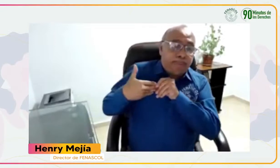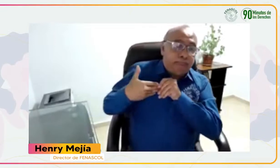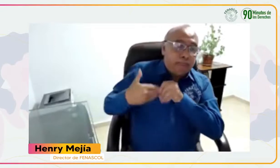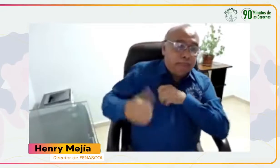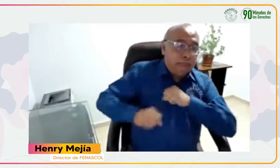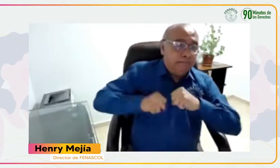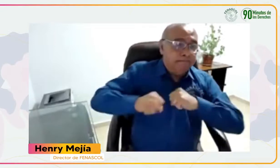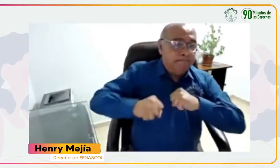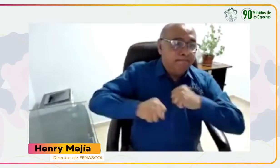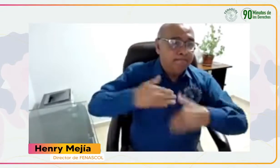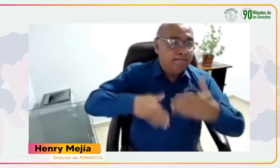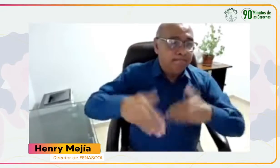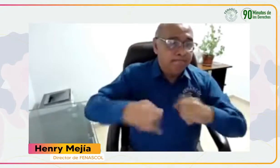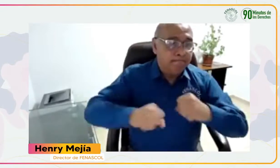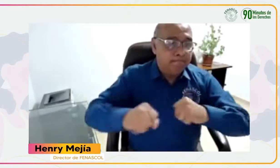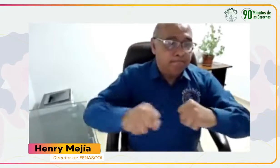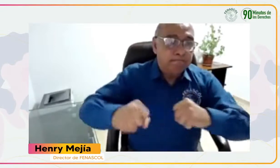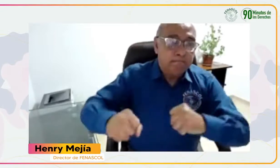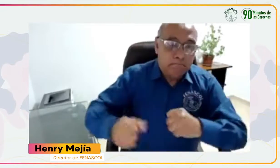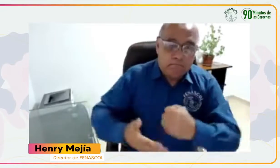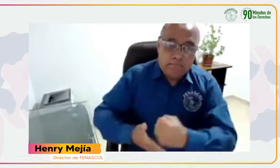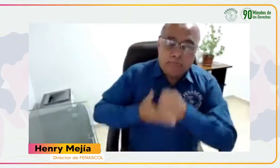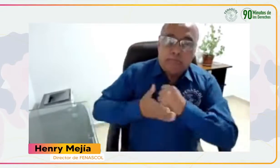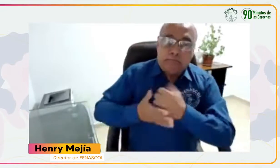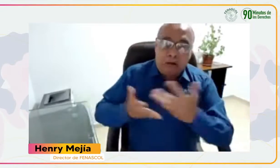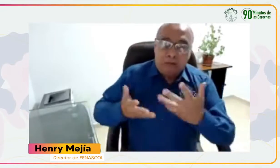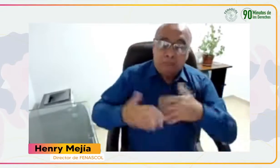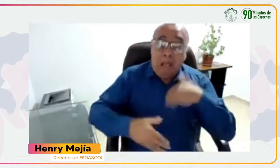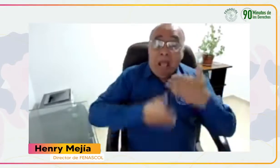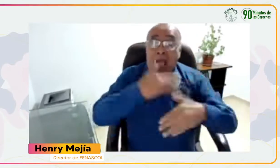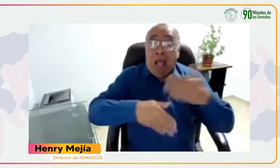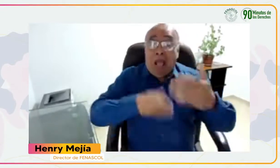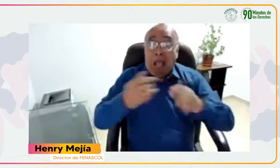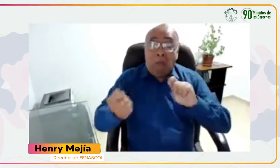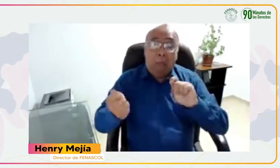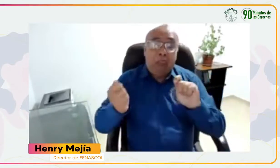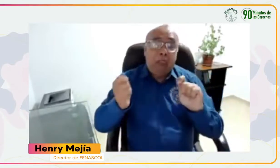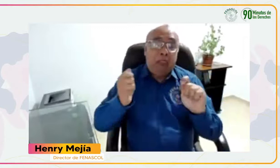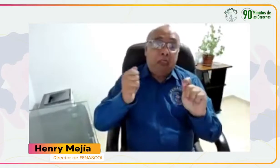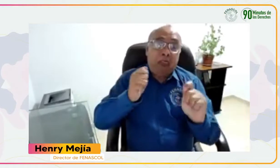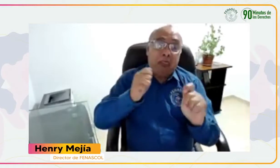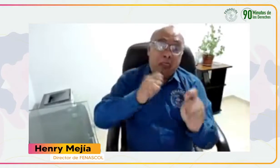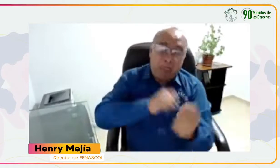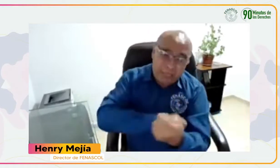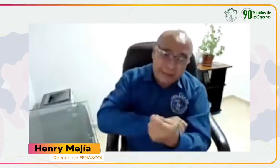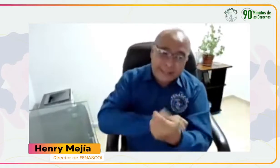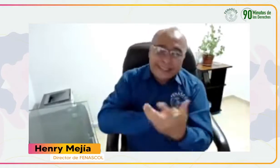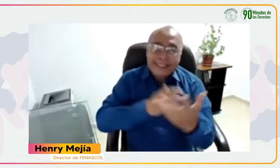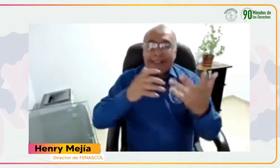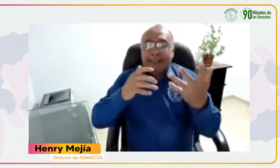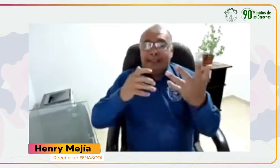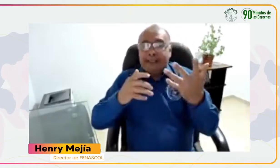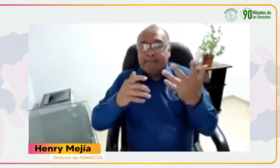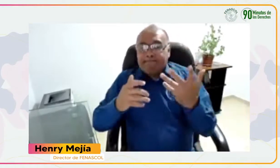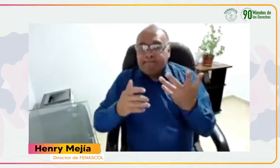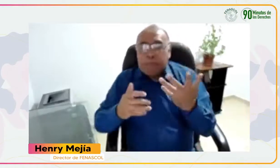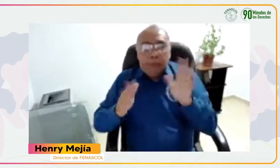de ellas. Ellas fueron quienes orientaron FENASCOL y quienes orientaron este proceso. Ya luego hubo una transformación